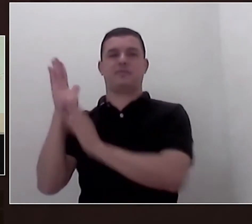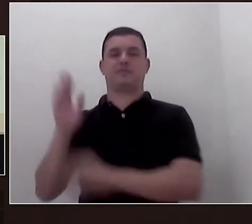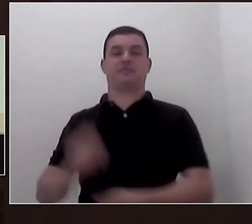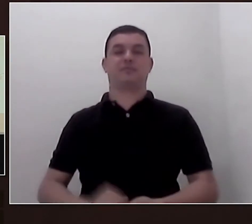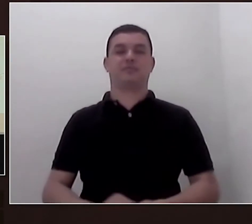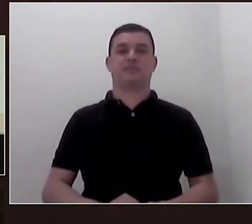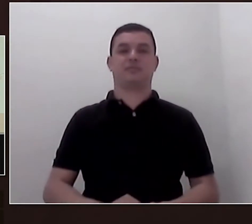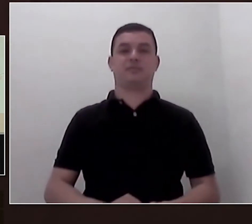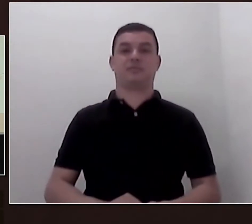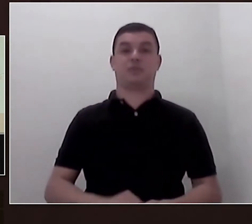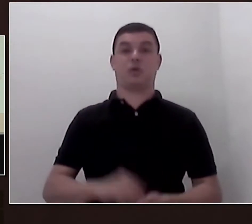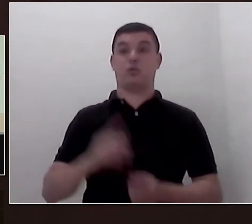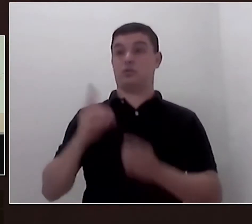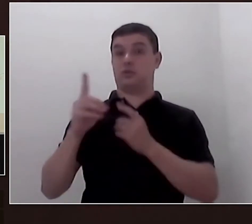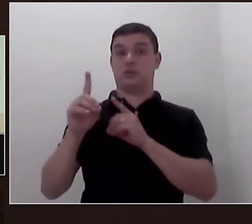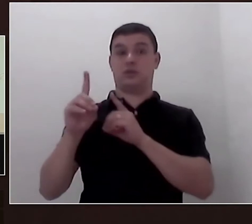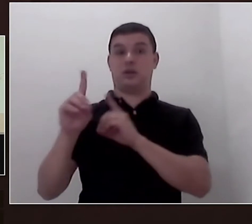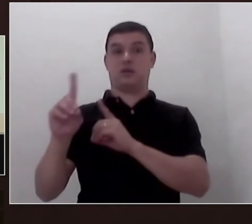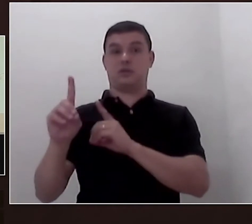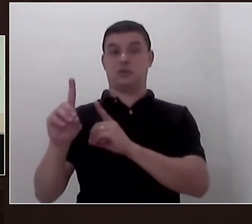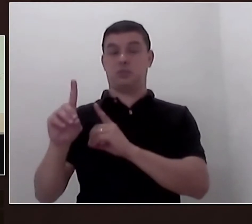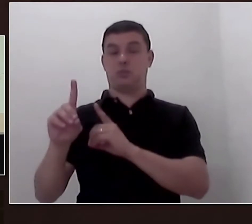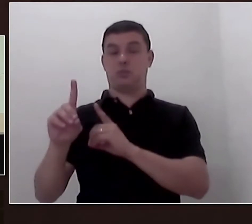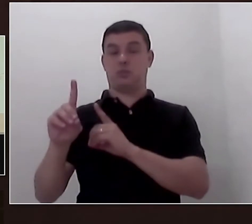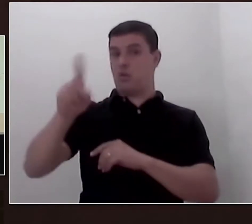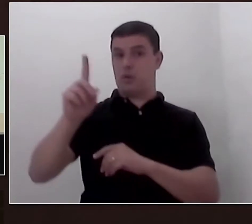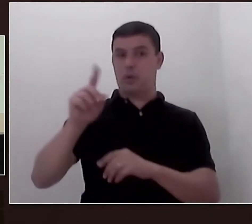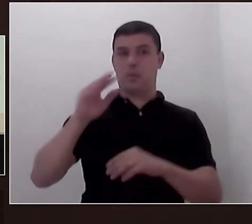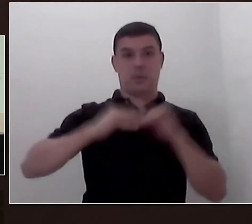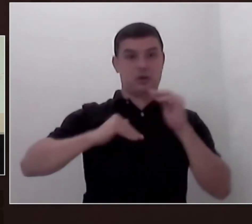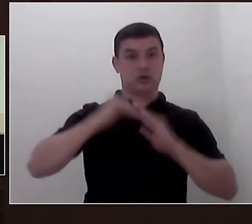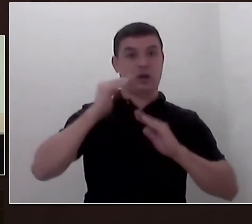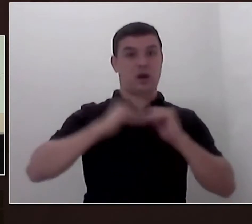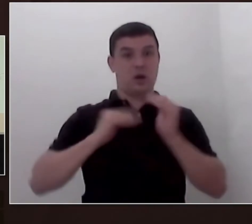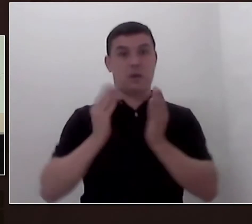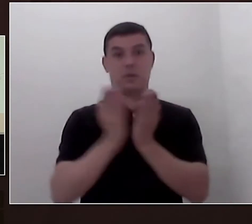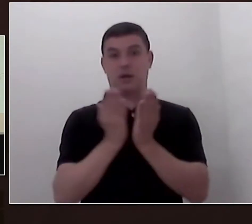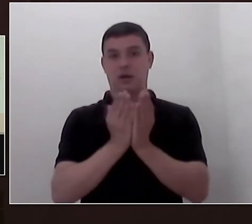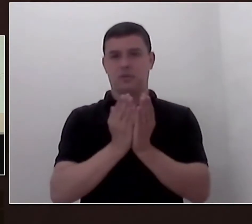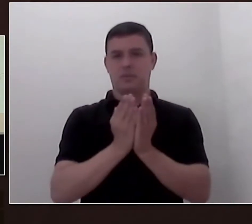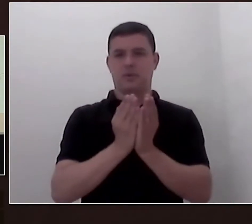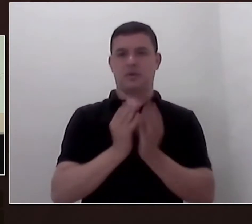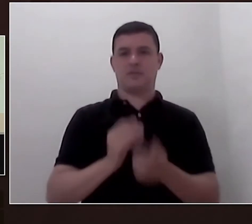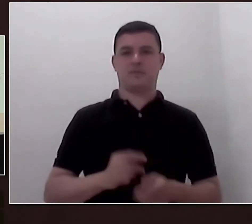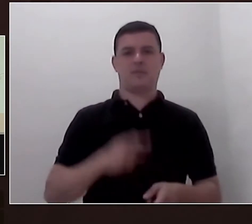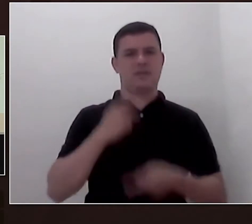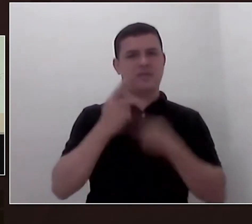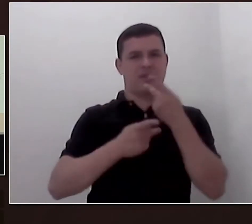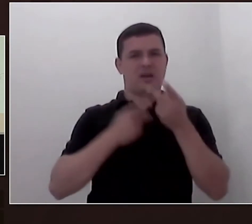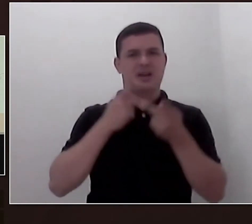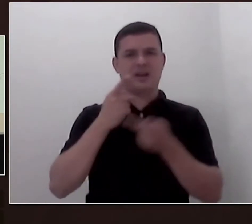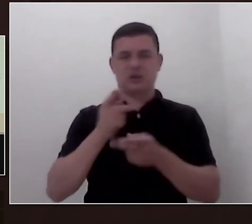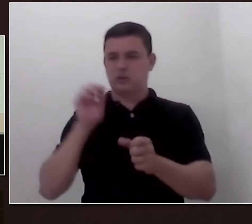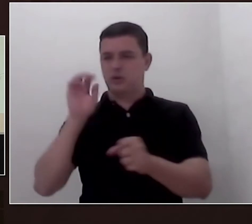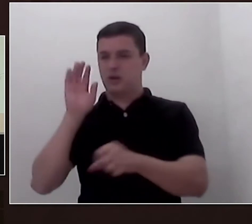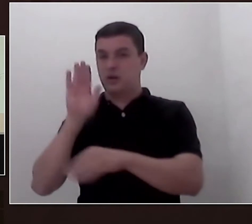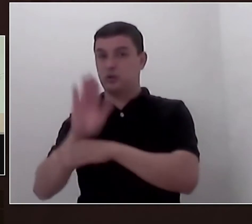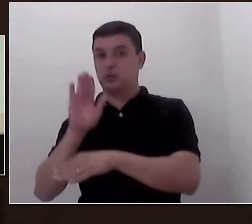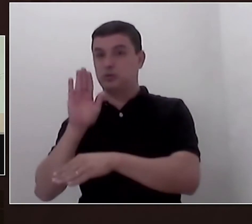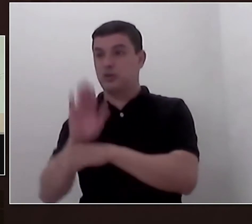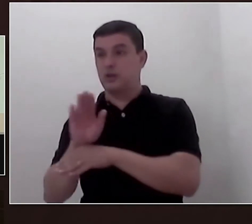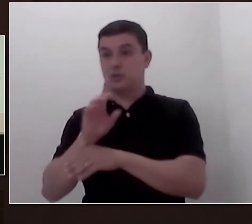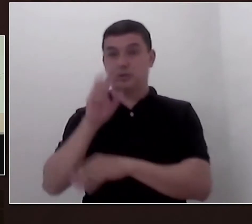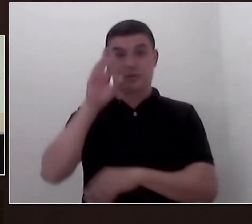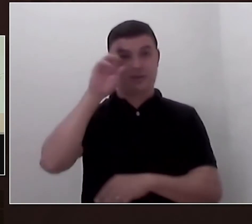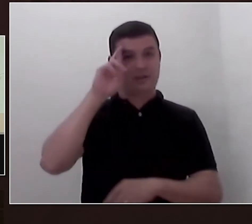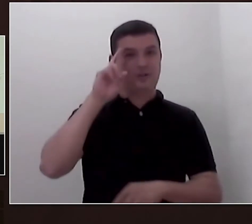Eles praticaram a palavra, pregaram em toda parte, cooperando com eles o Senhor e